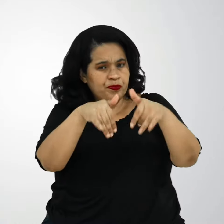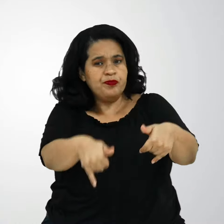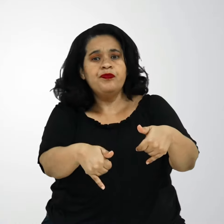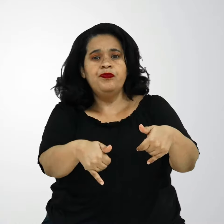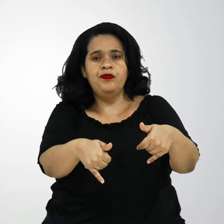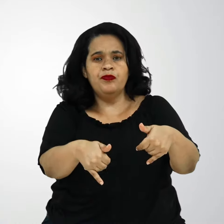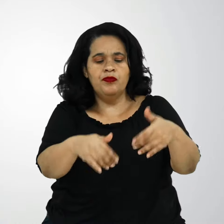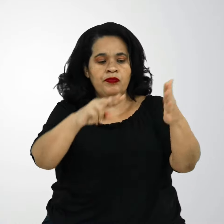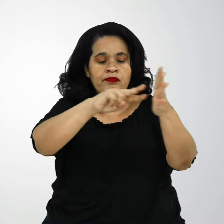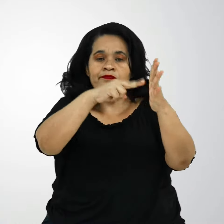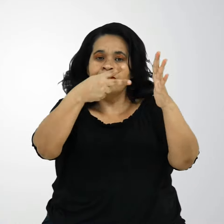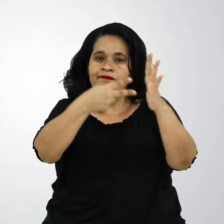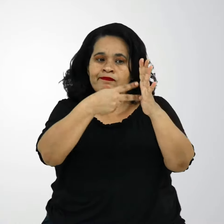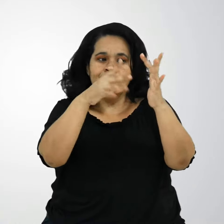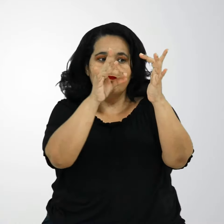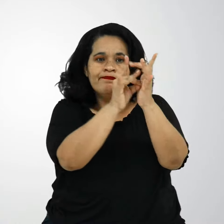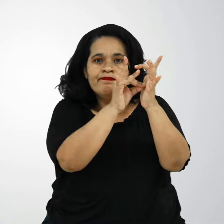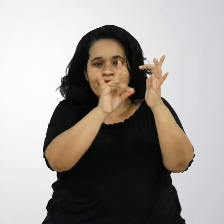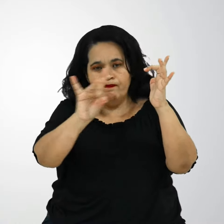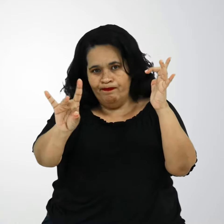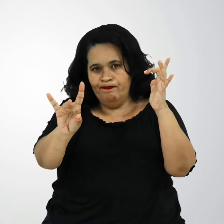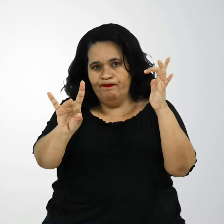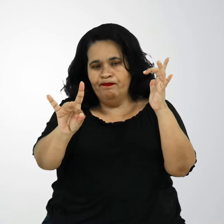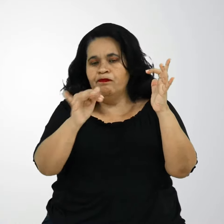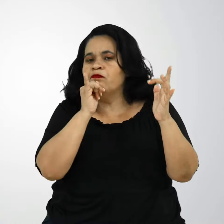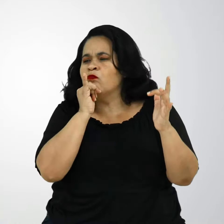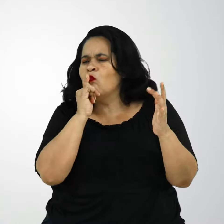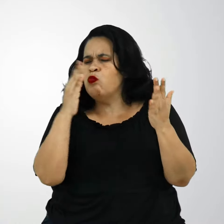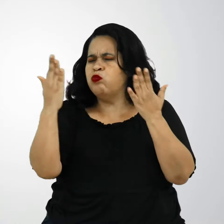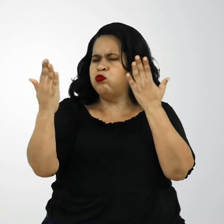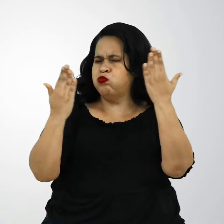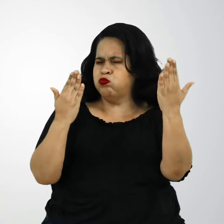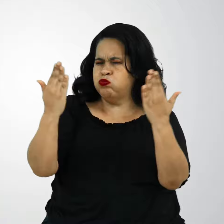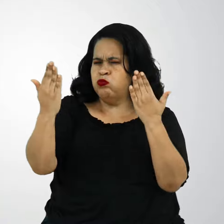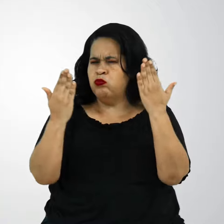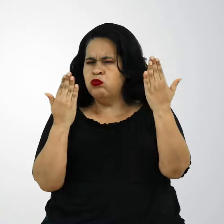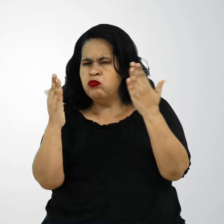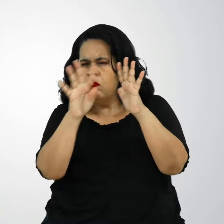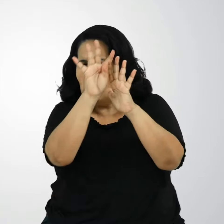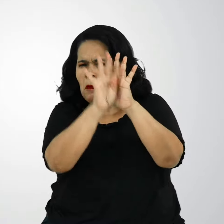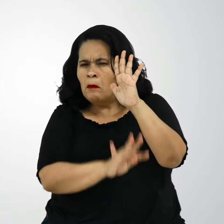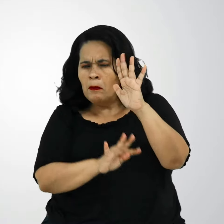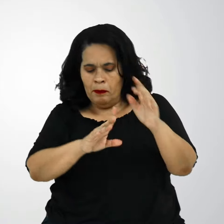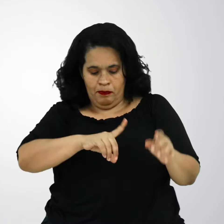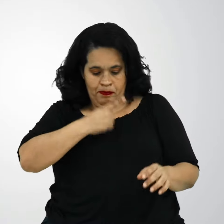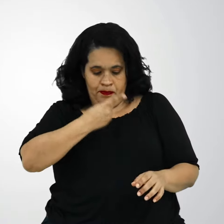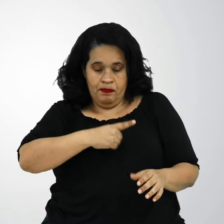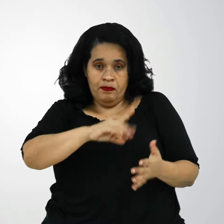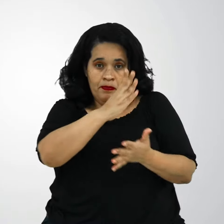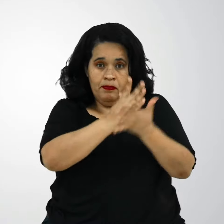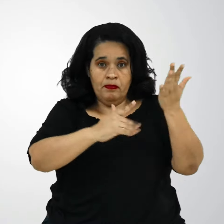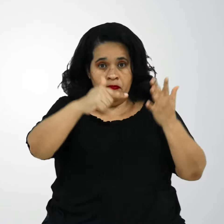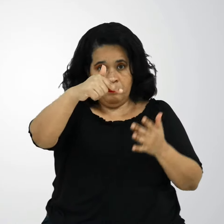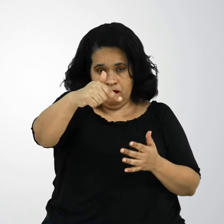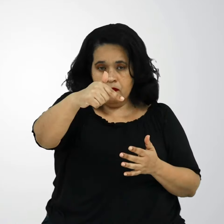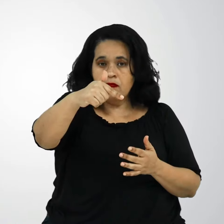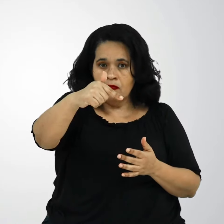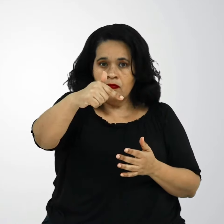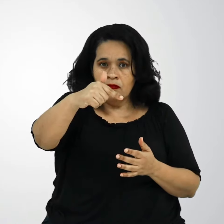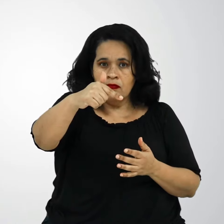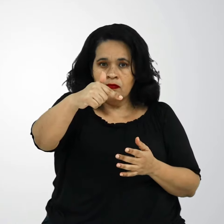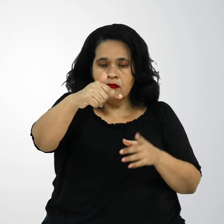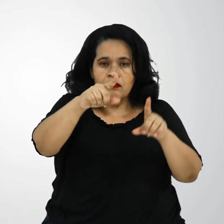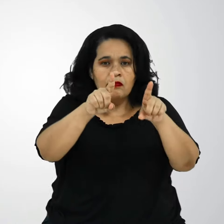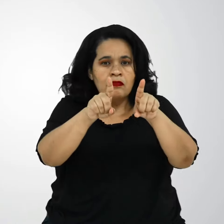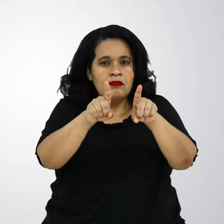Quando você faz uma comparação com o texto do capítulo 7 de Daniel, que aponta também, vai